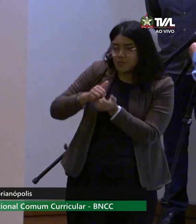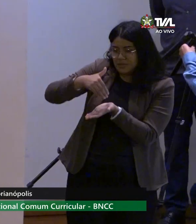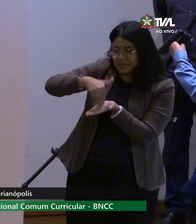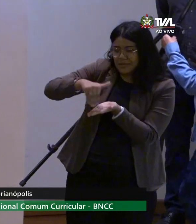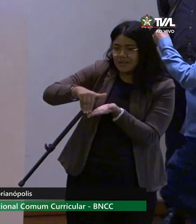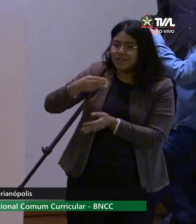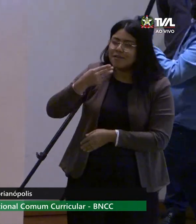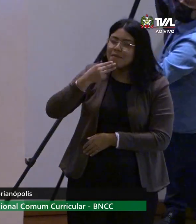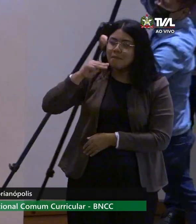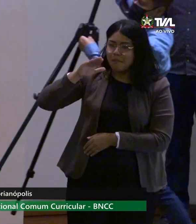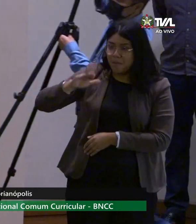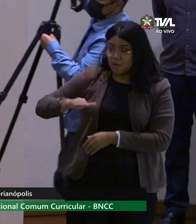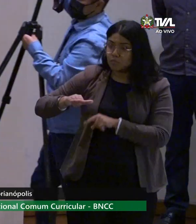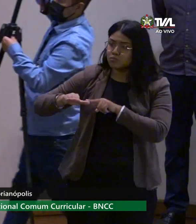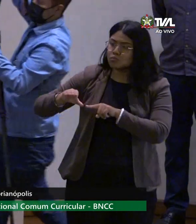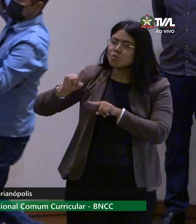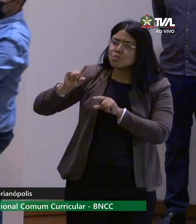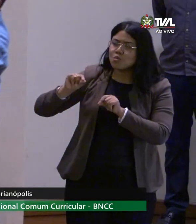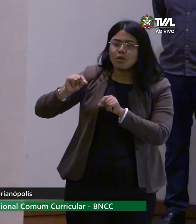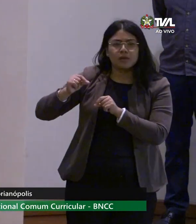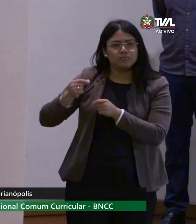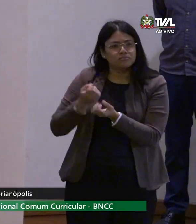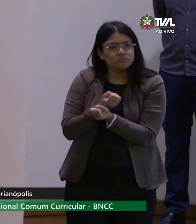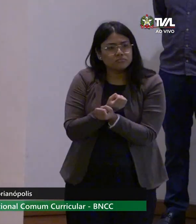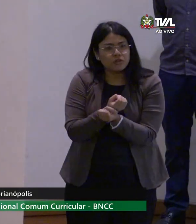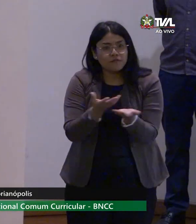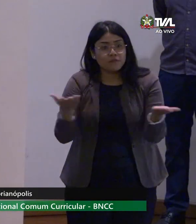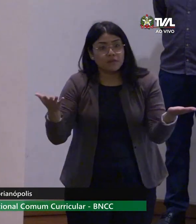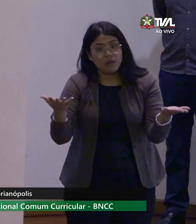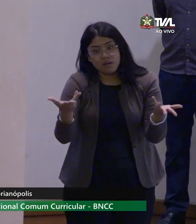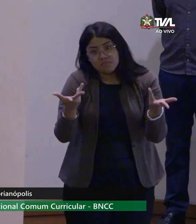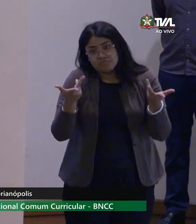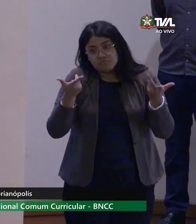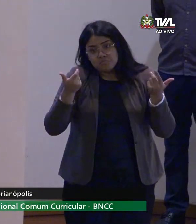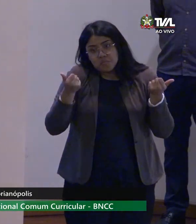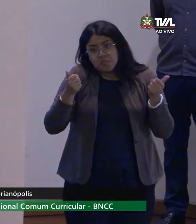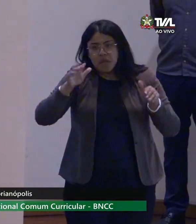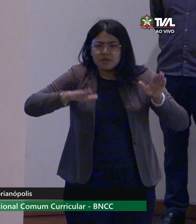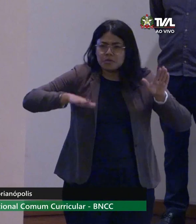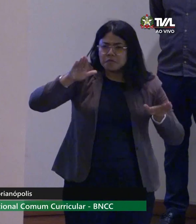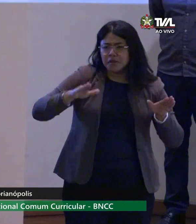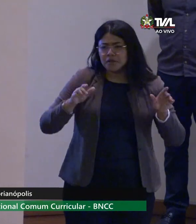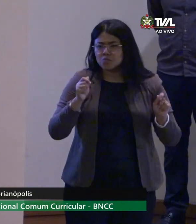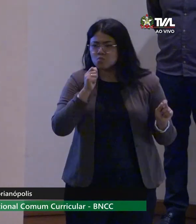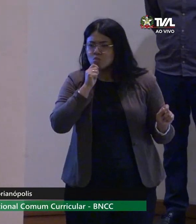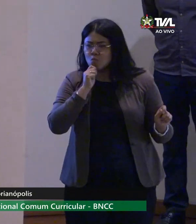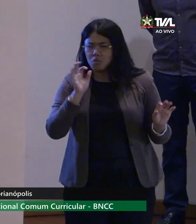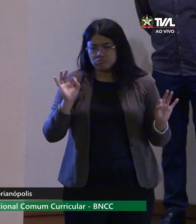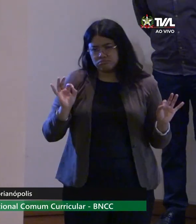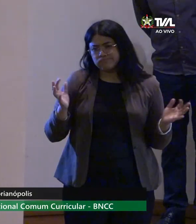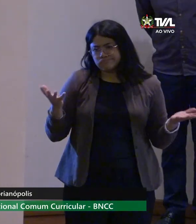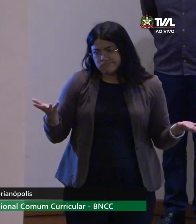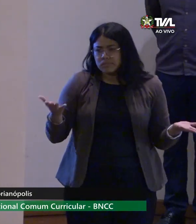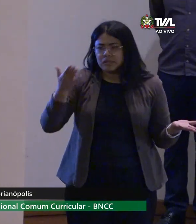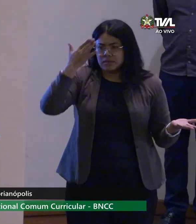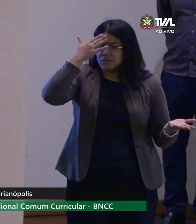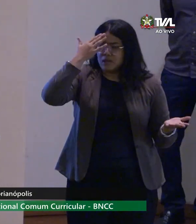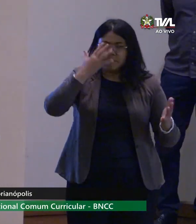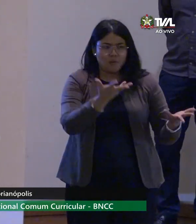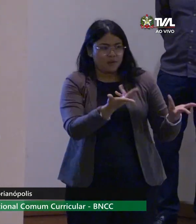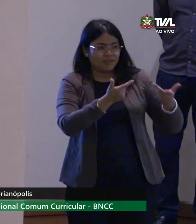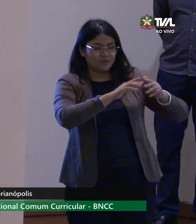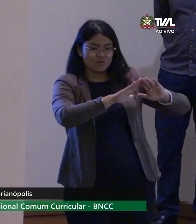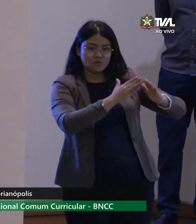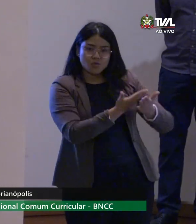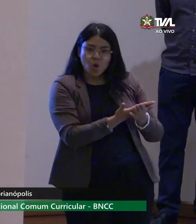tomado o cuidado de dar a vocês condições que em algum momento talvez não tenha desistido qualidade das nossas escolas